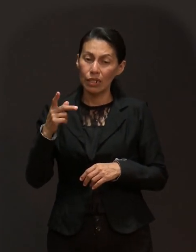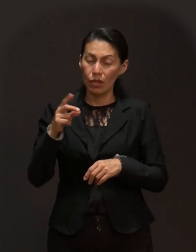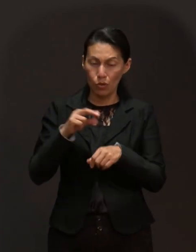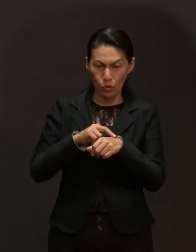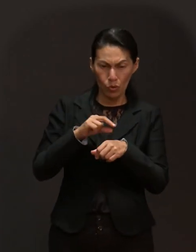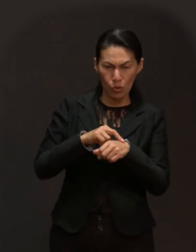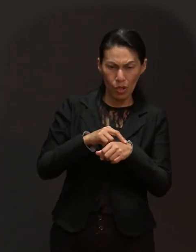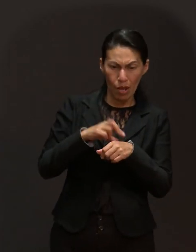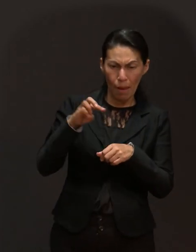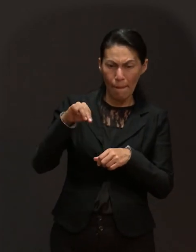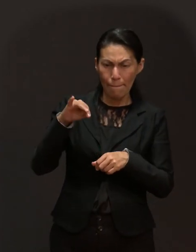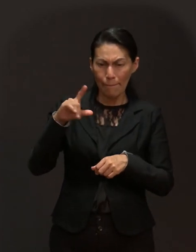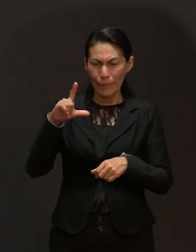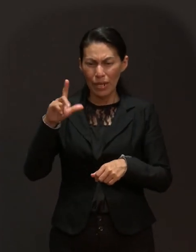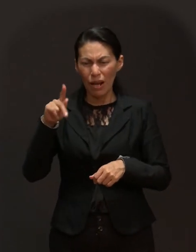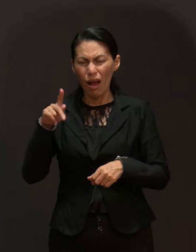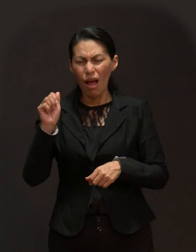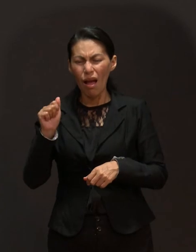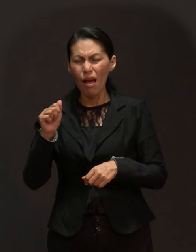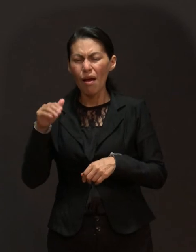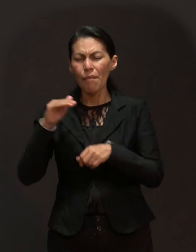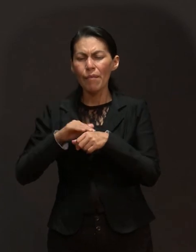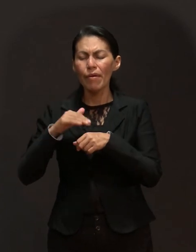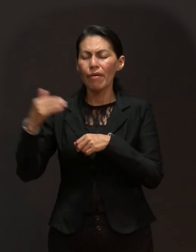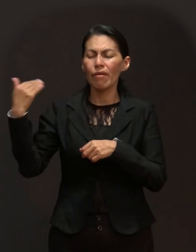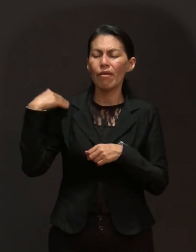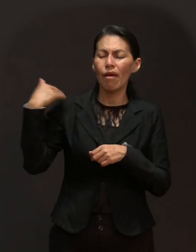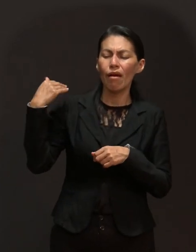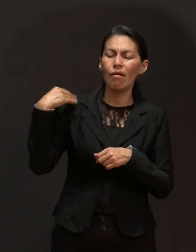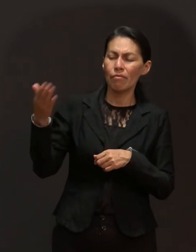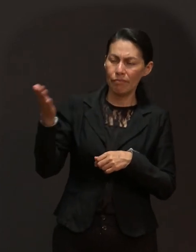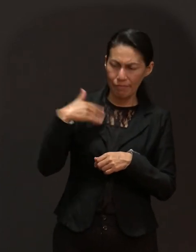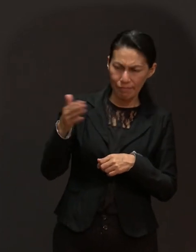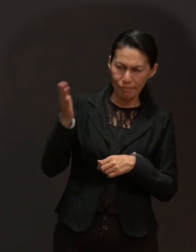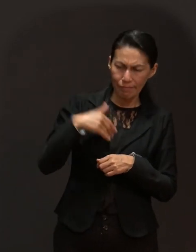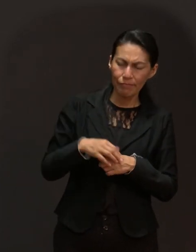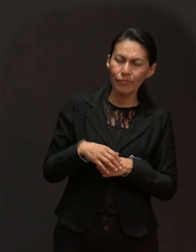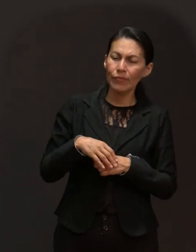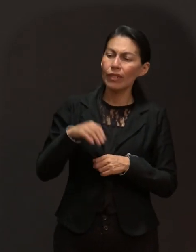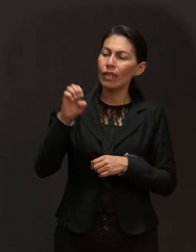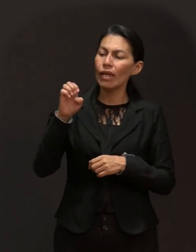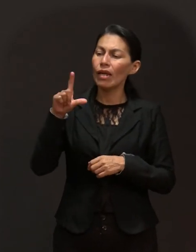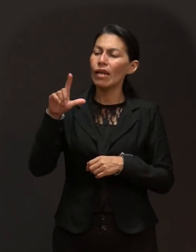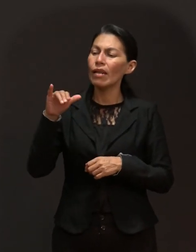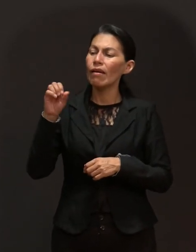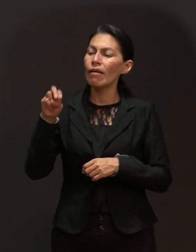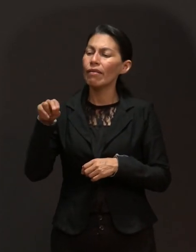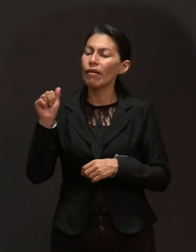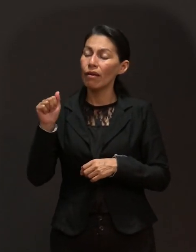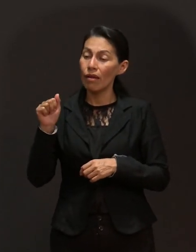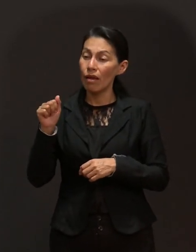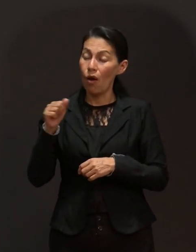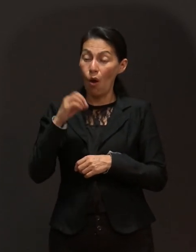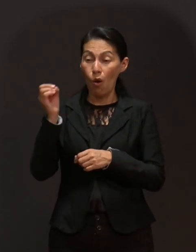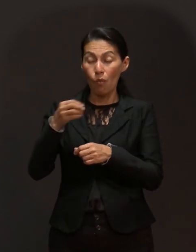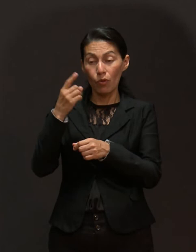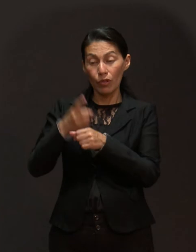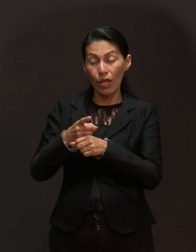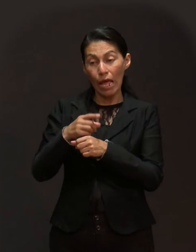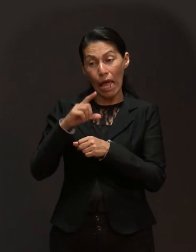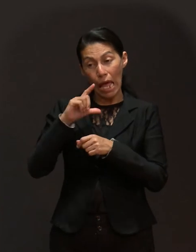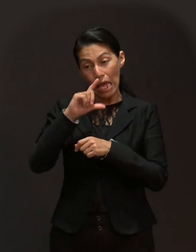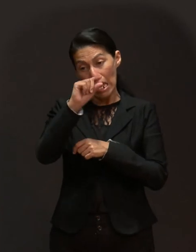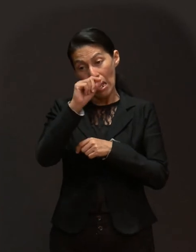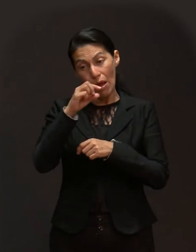y la doctora Milca Brañez me llaman a la oficina y me dicen Eliana hay la oportunidad